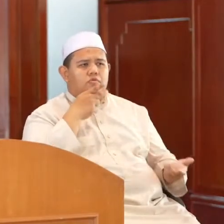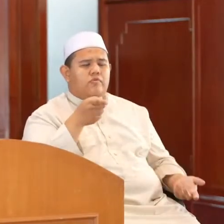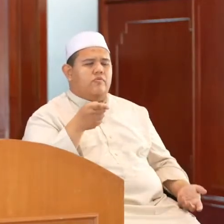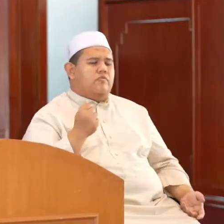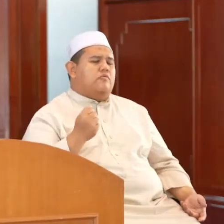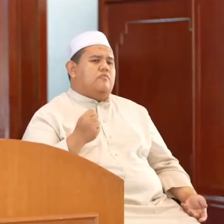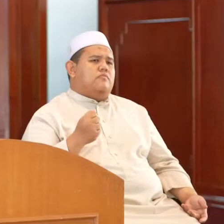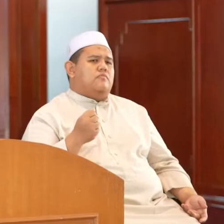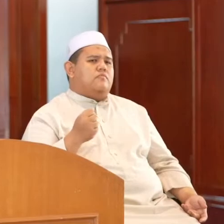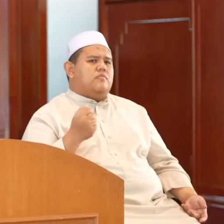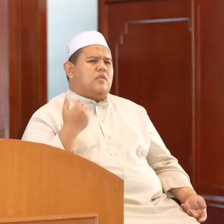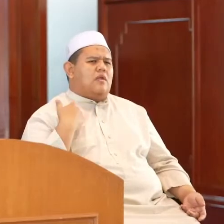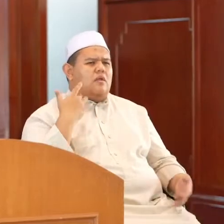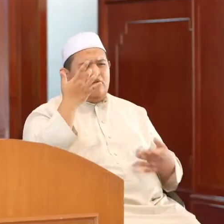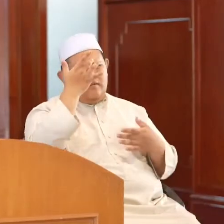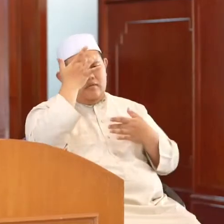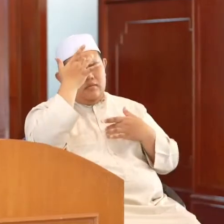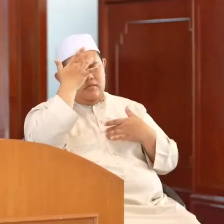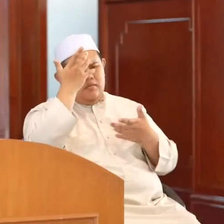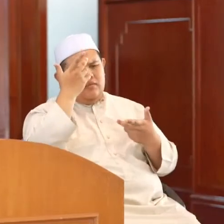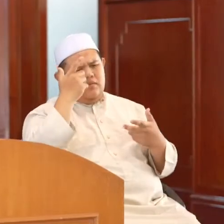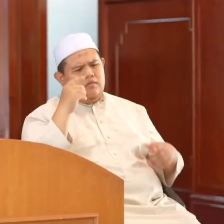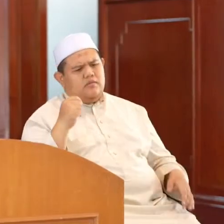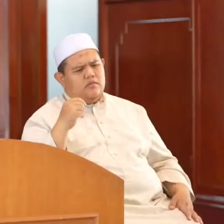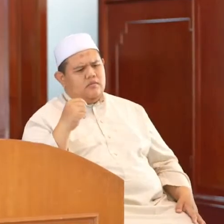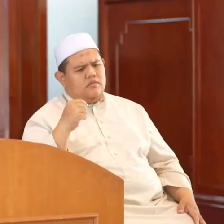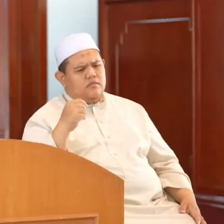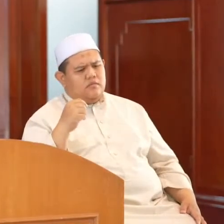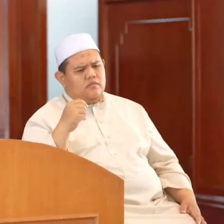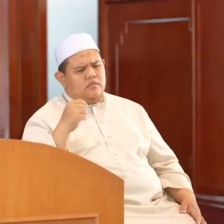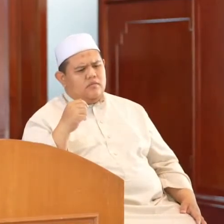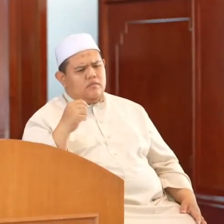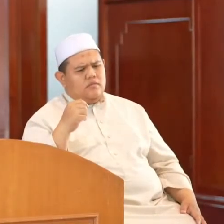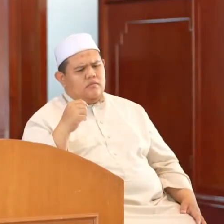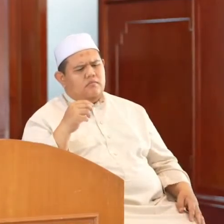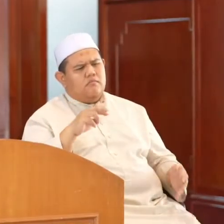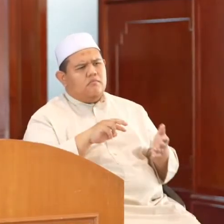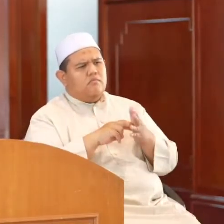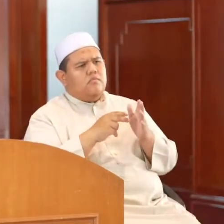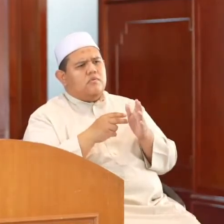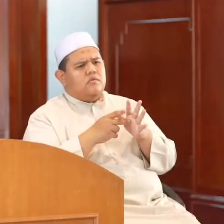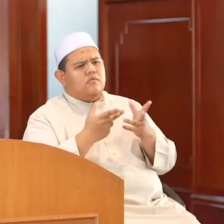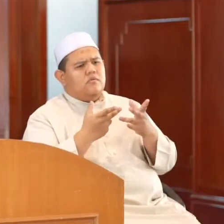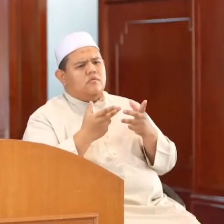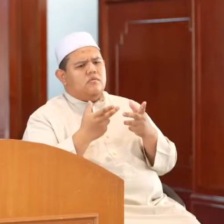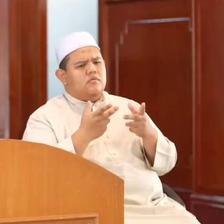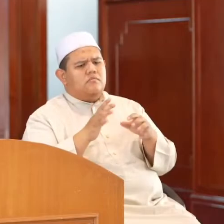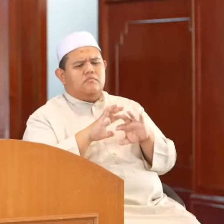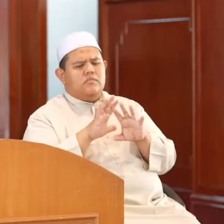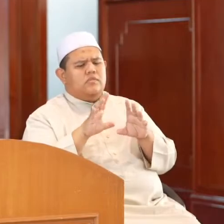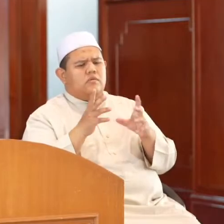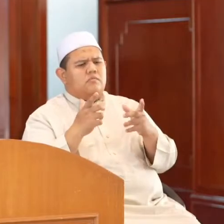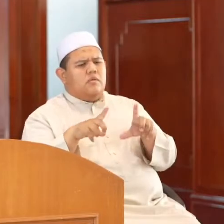Umur 25 tahun dia kena sakit buah pinggang. Dalam erti kata lain, buah pinggang tak berfungsi,